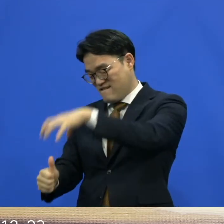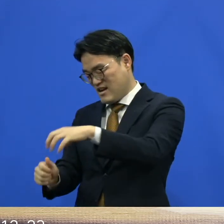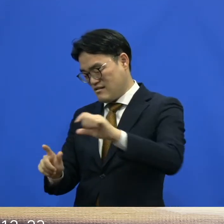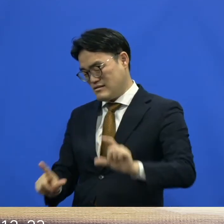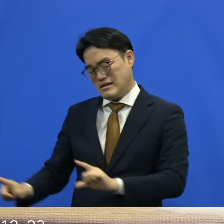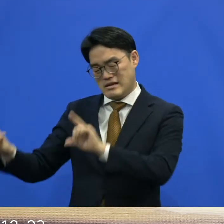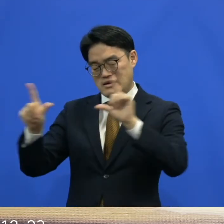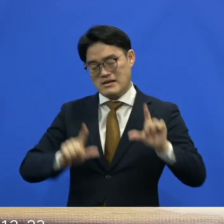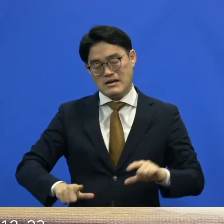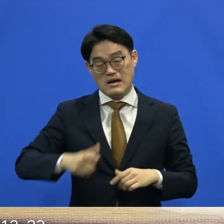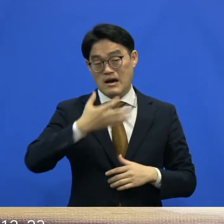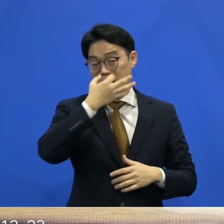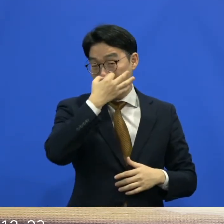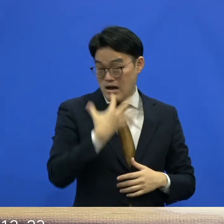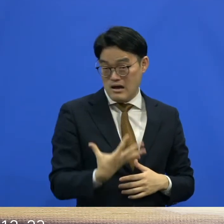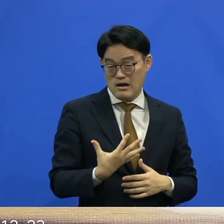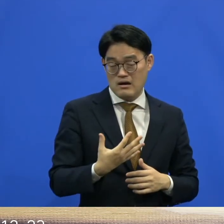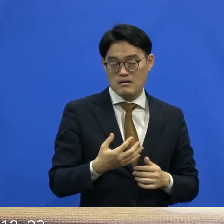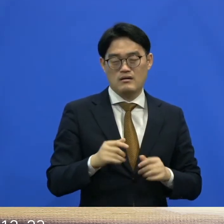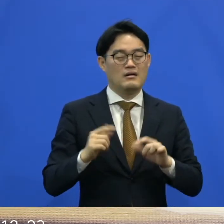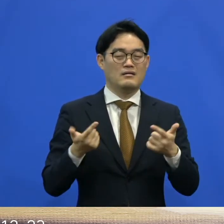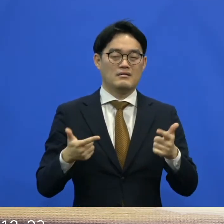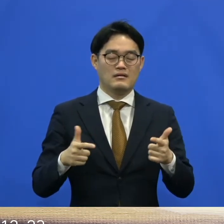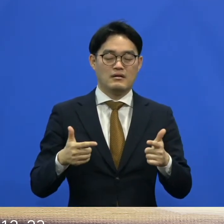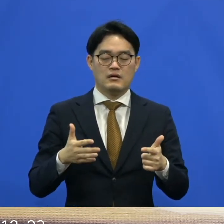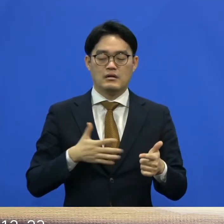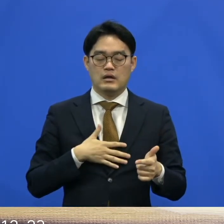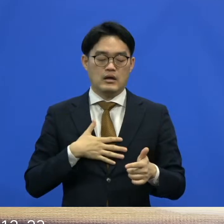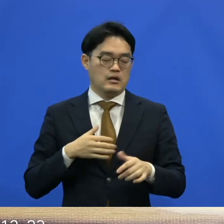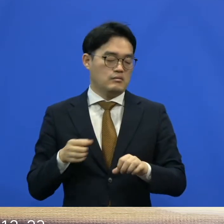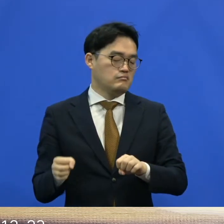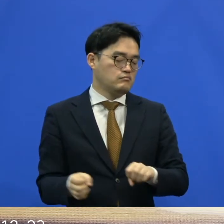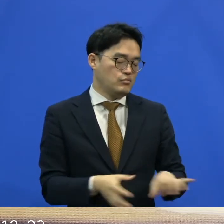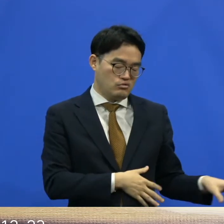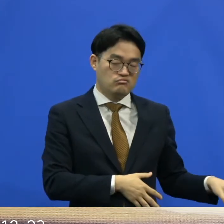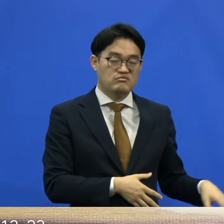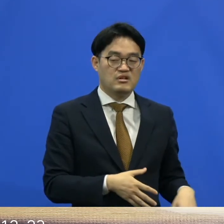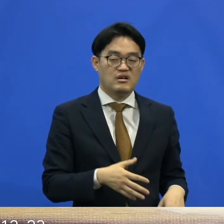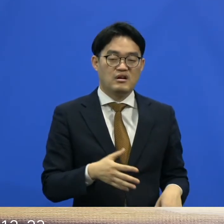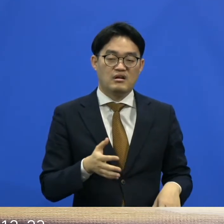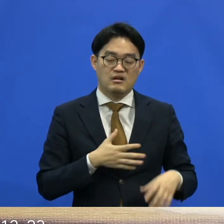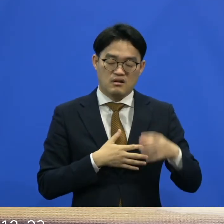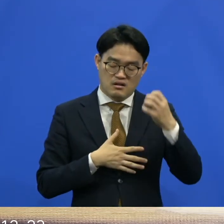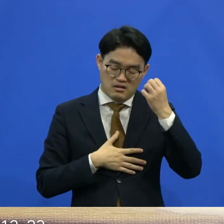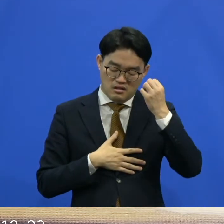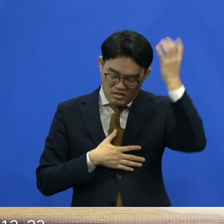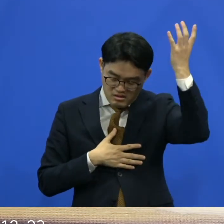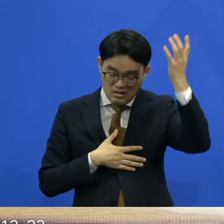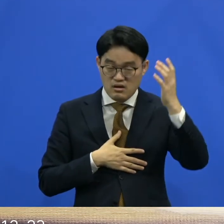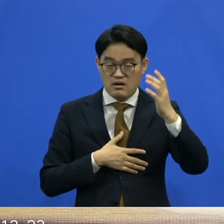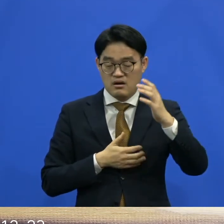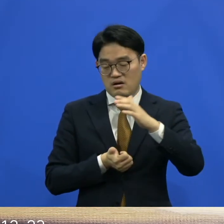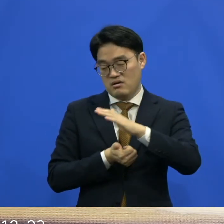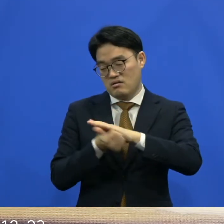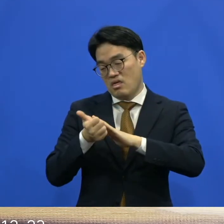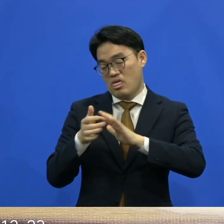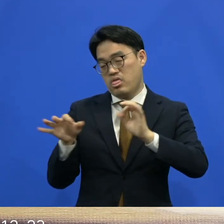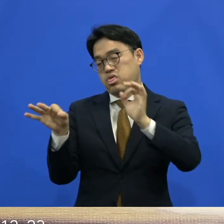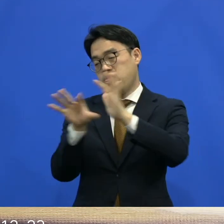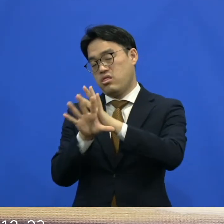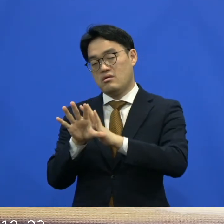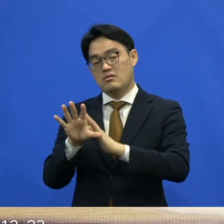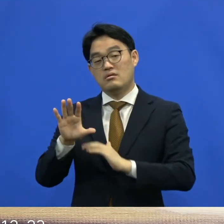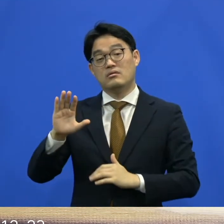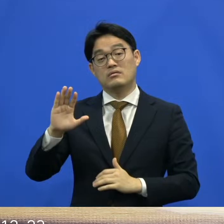버려진 존재, 잊혀진 존재, 희망이 완전히 차단된 상태는 그야말로 감옥 중에서도